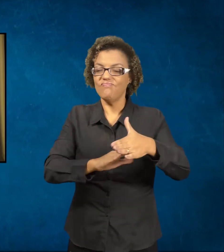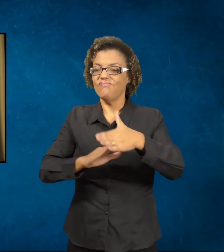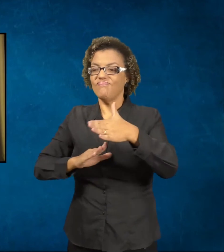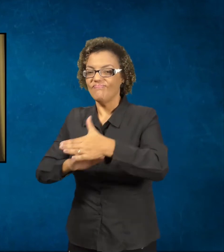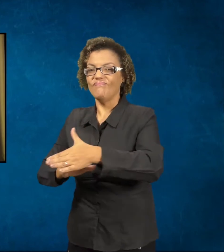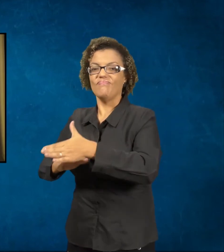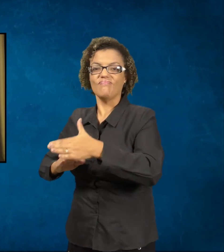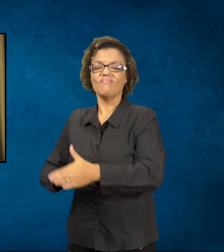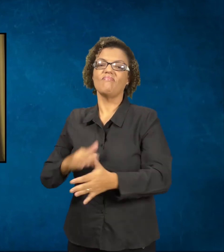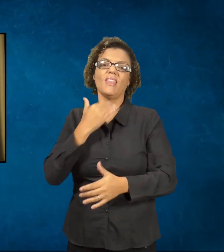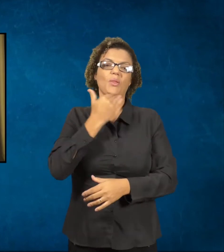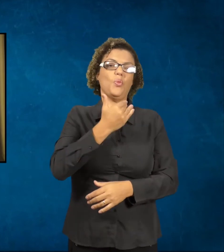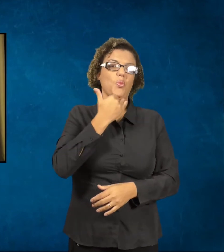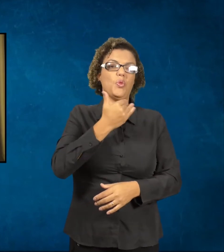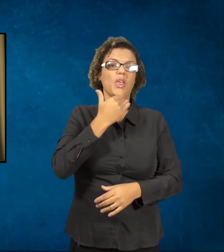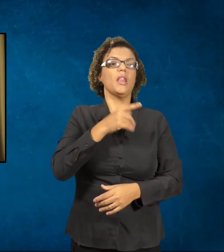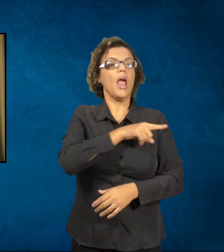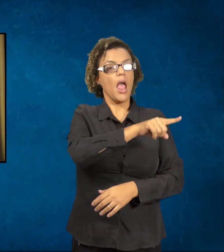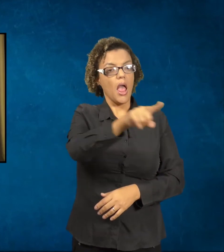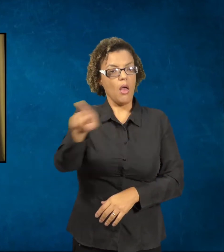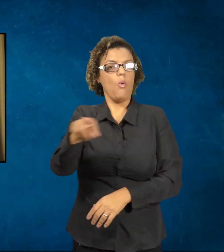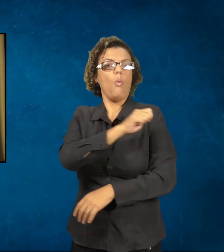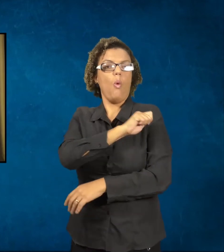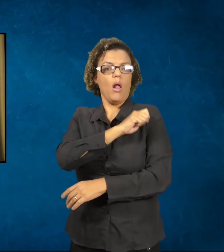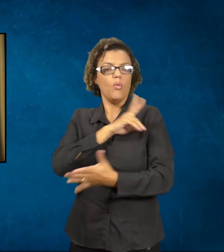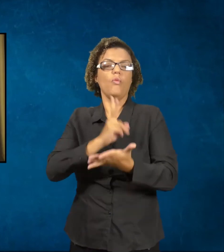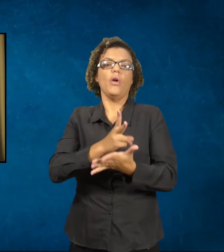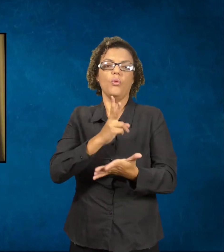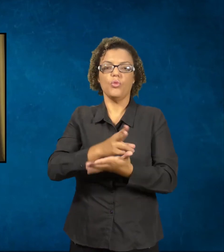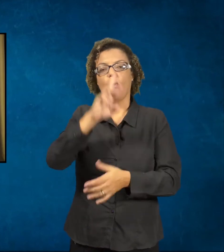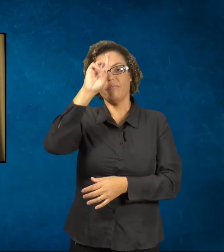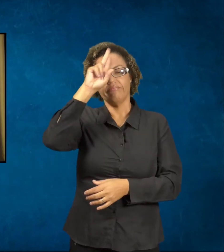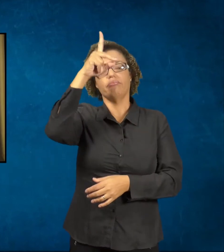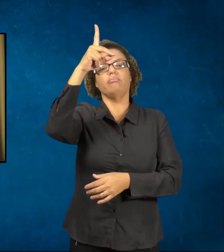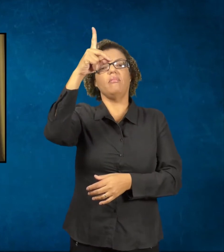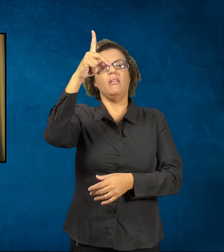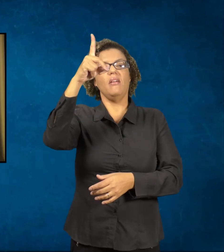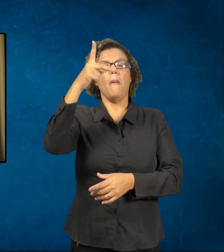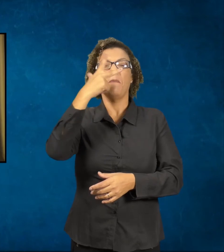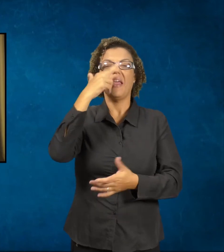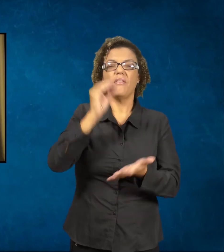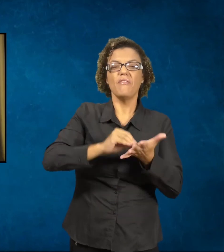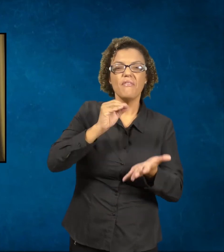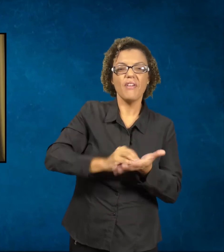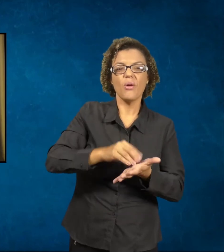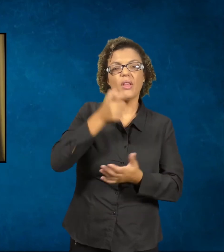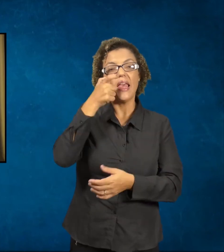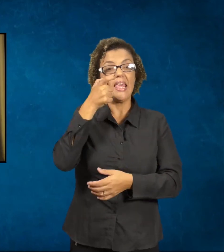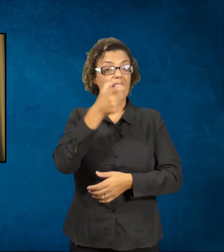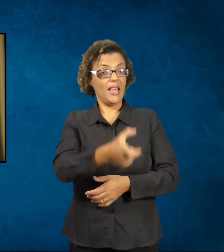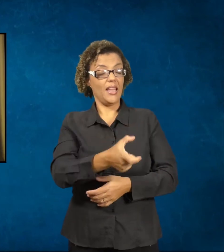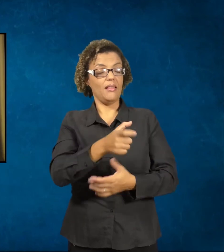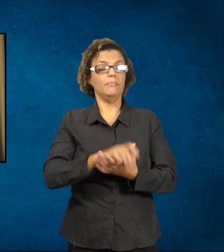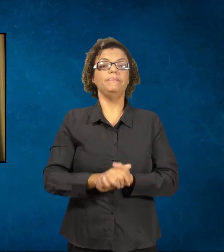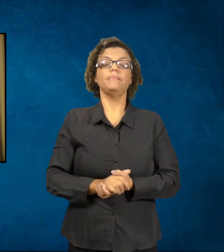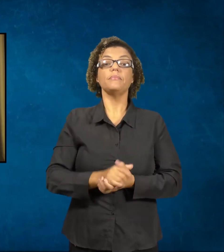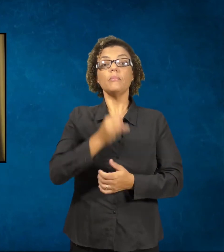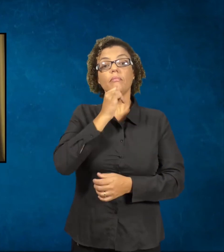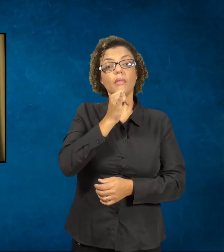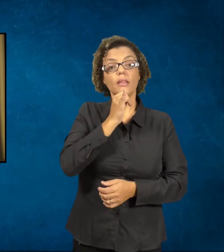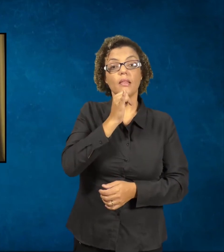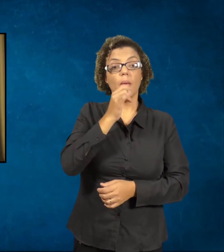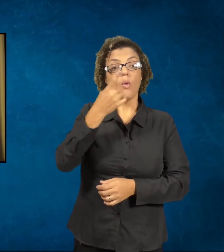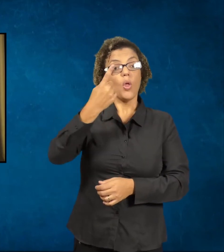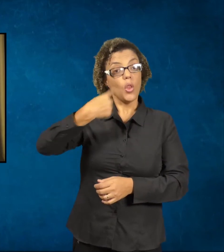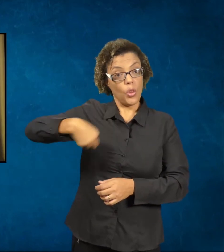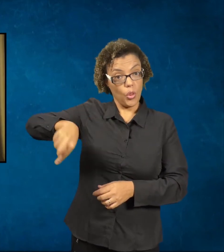e desinteresse da parte do jovem ou da criança que você educa. Imagine o seguinte, nós mesmos estamos